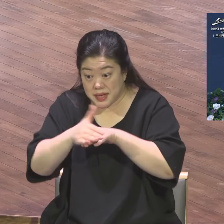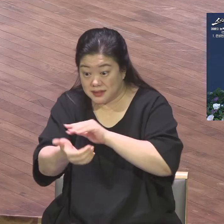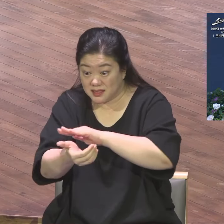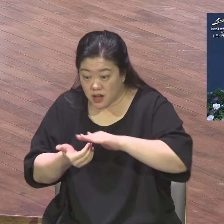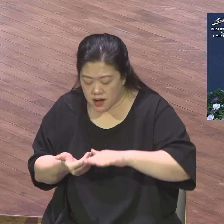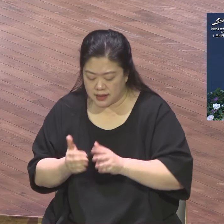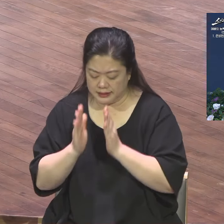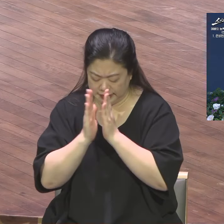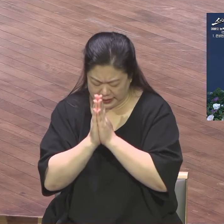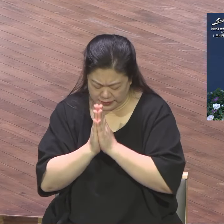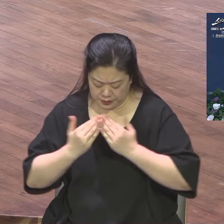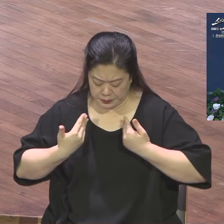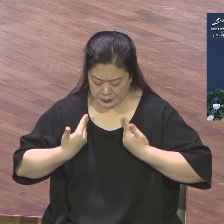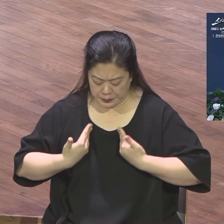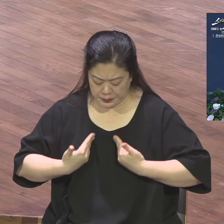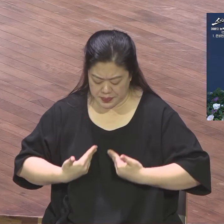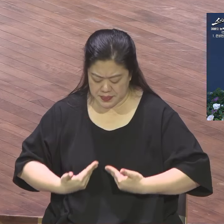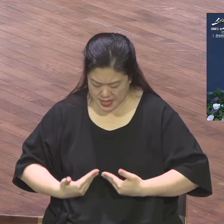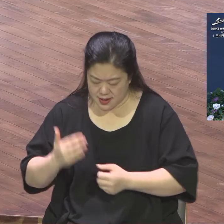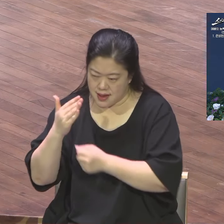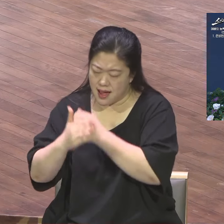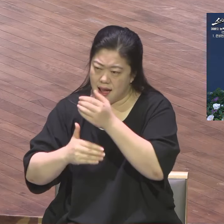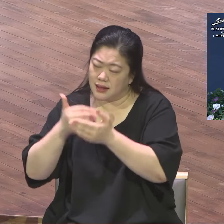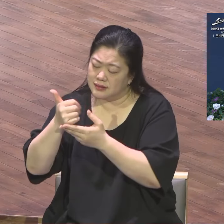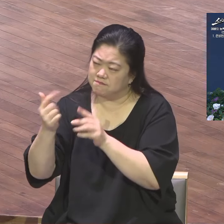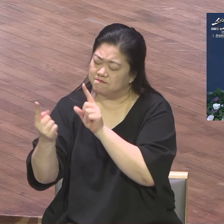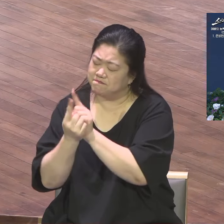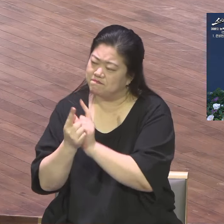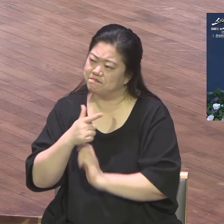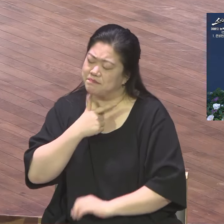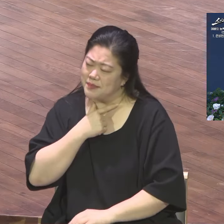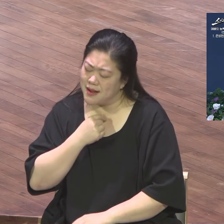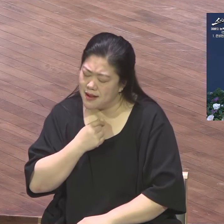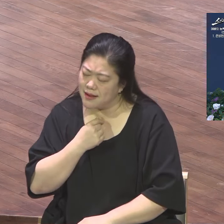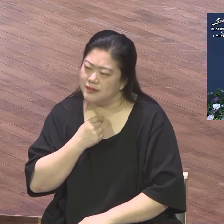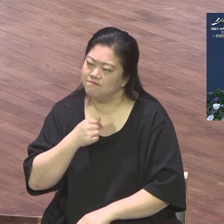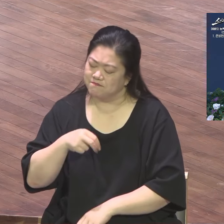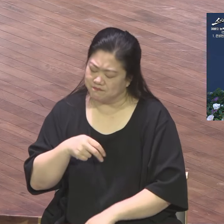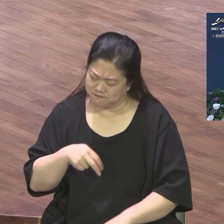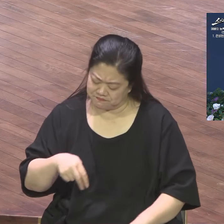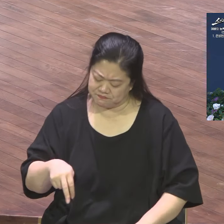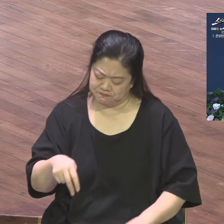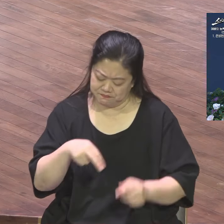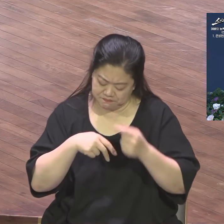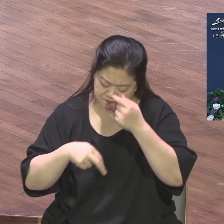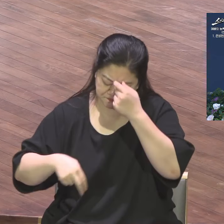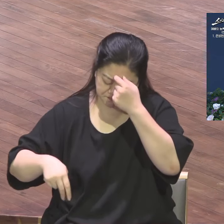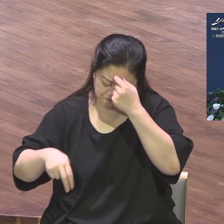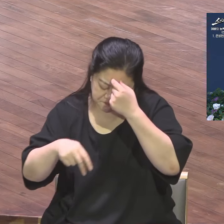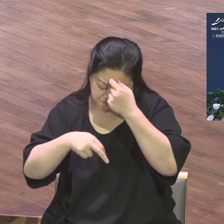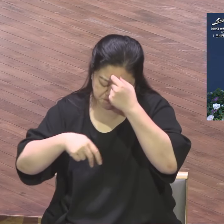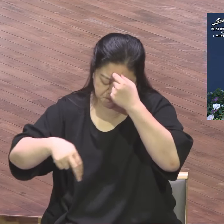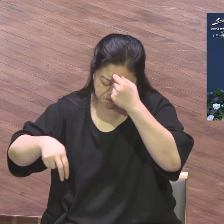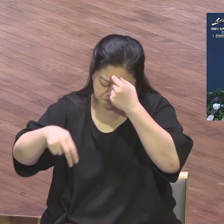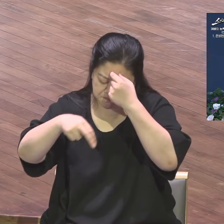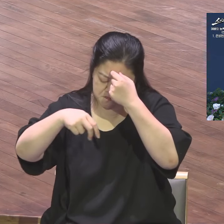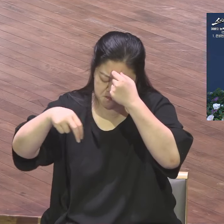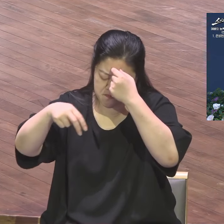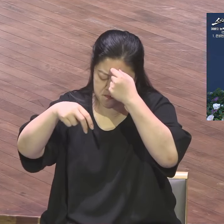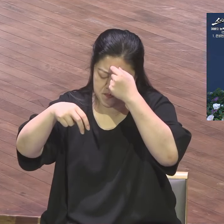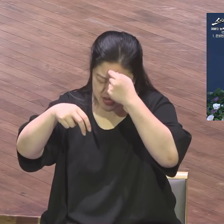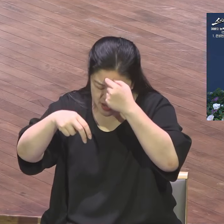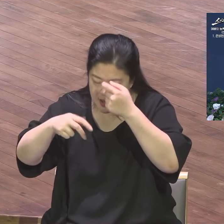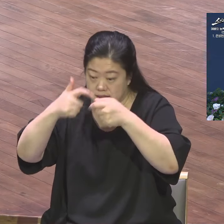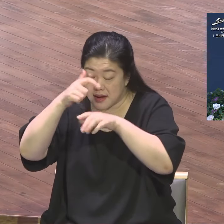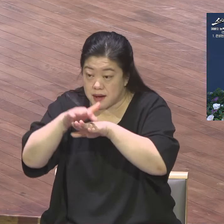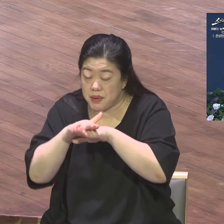하나님 음성을 듣는 거. 이게 밝혀오죠. 가까이하여 하나 말씀을 듣는 것이 가까이하여